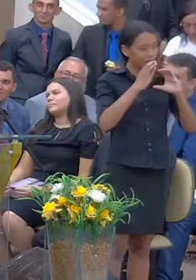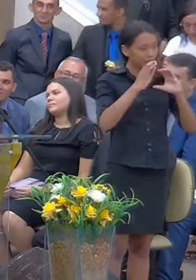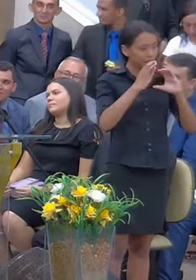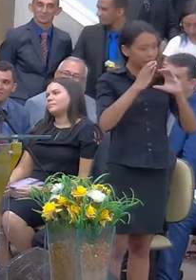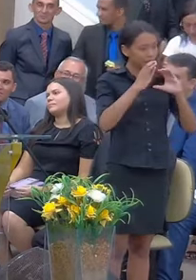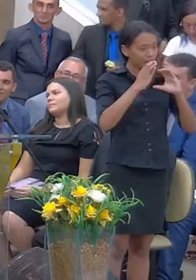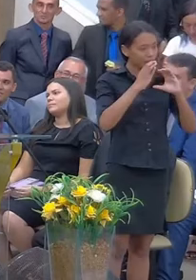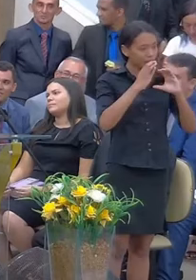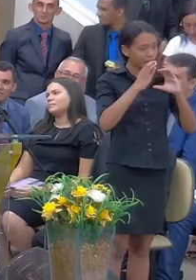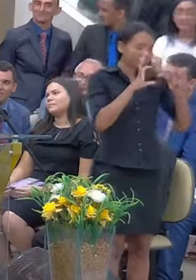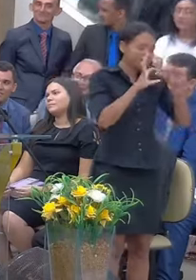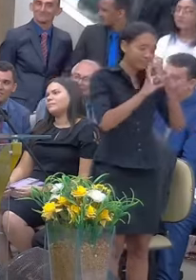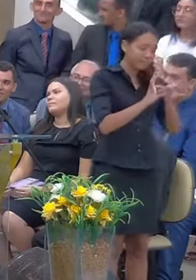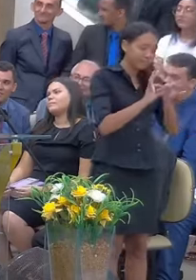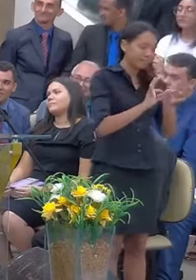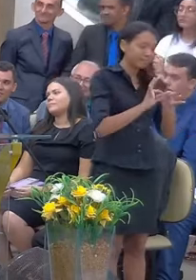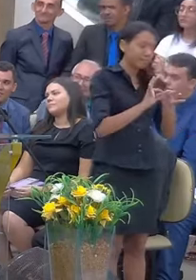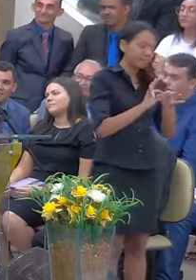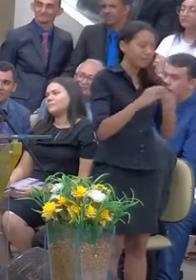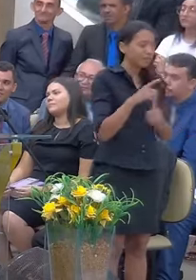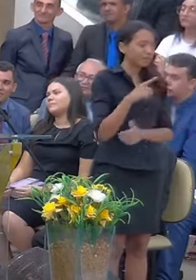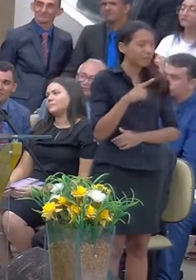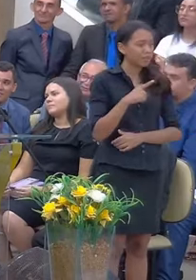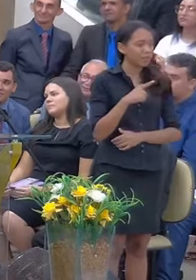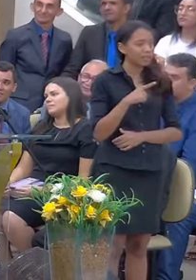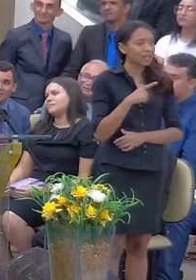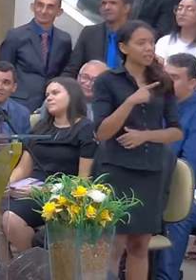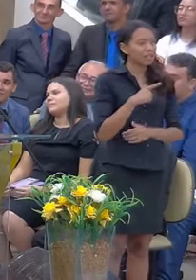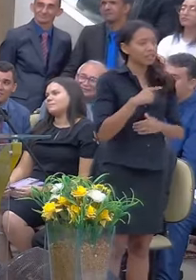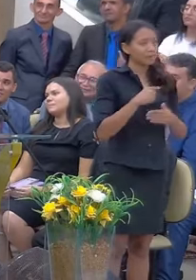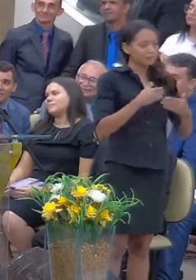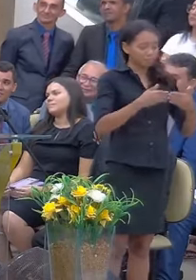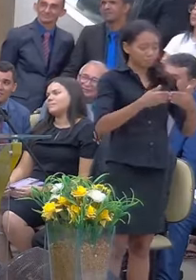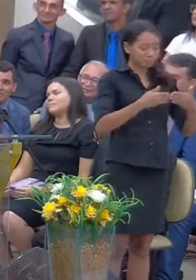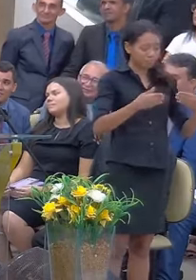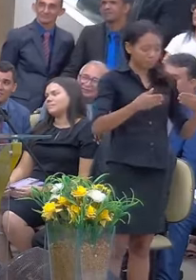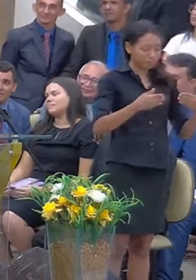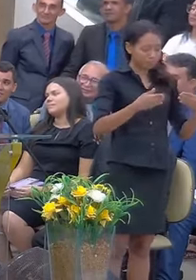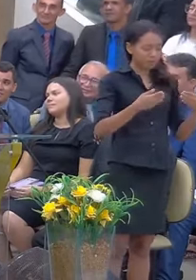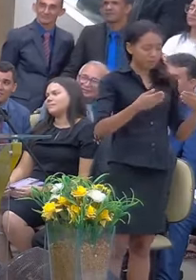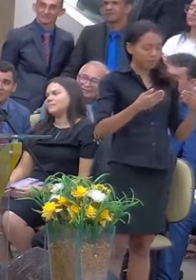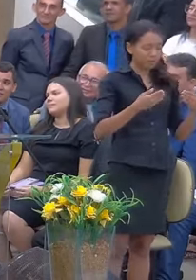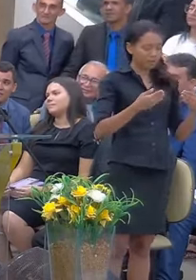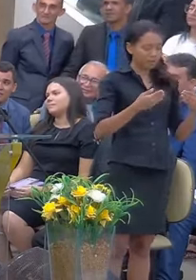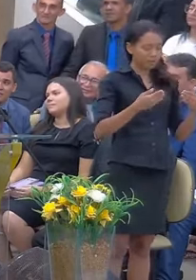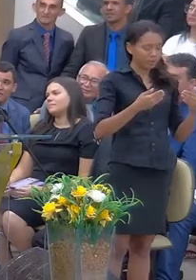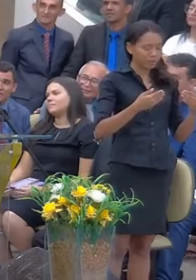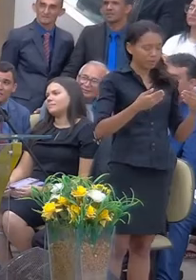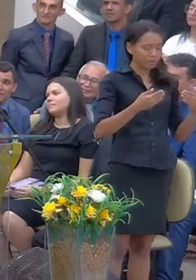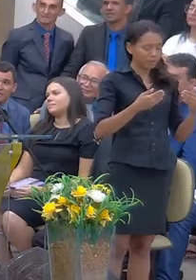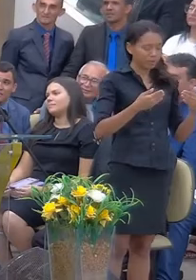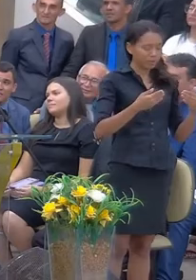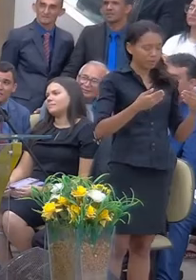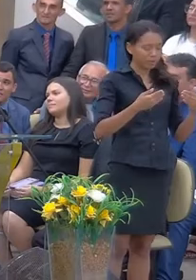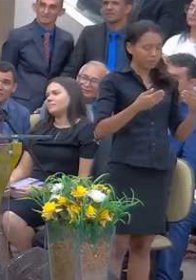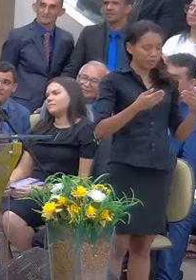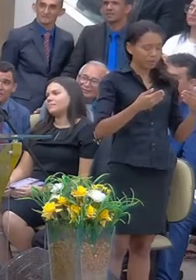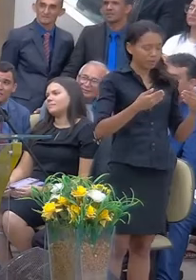Por isso que quando você vê um judeu no muro da lamentação, e ele bate aquele negócio, e ele chora, e ele faz aquela zoadona, é só de